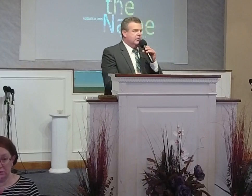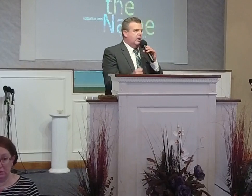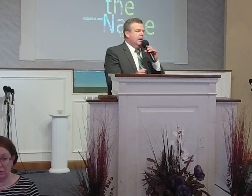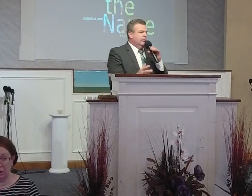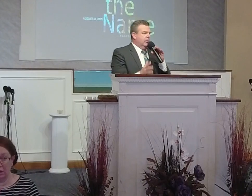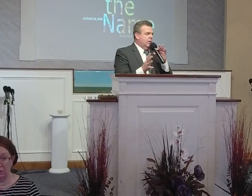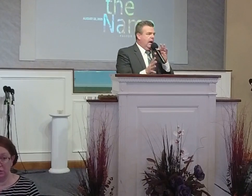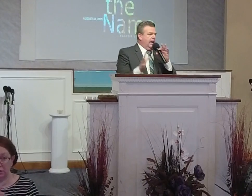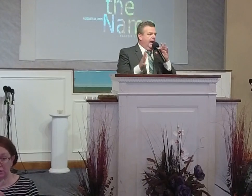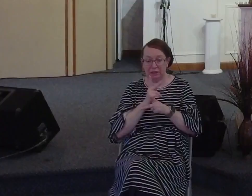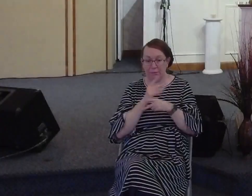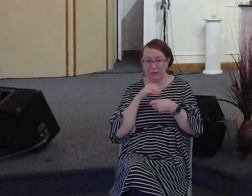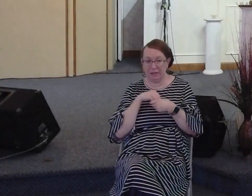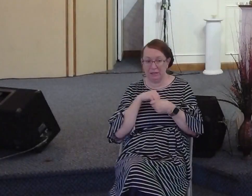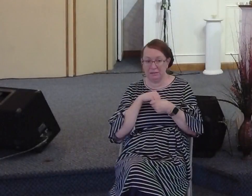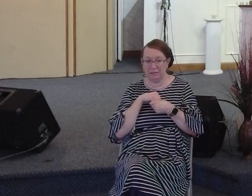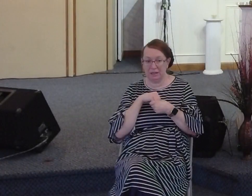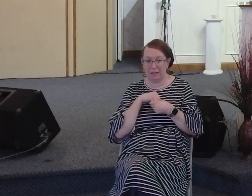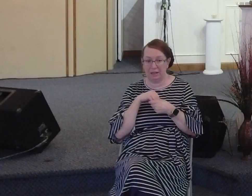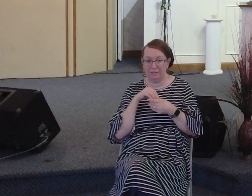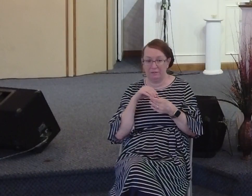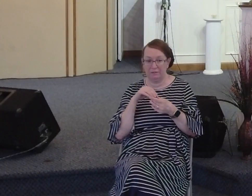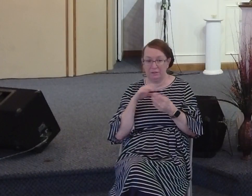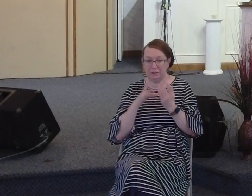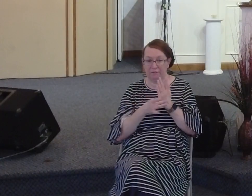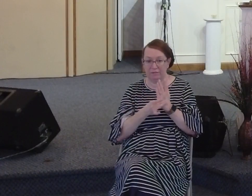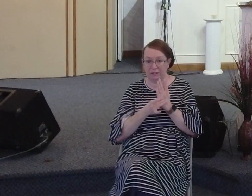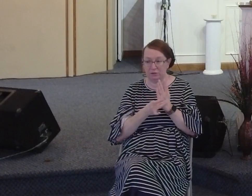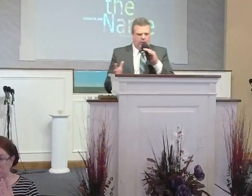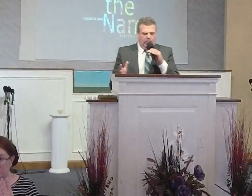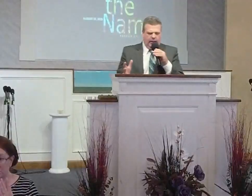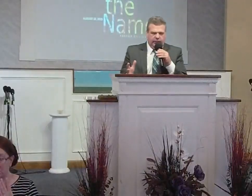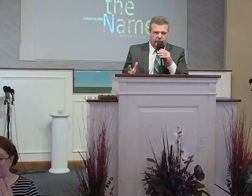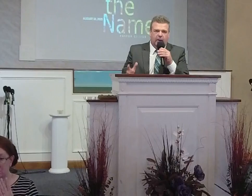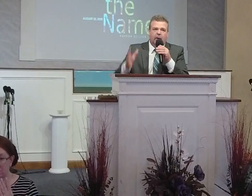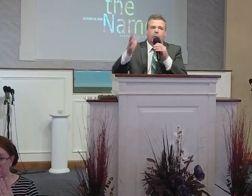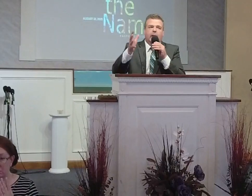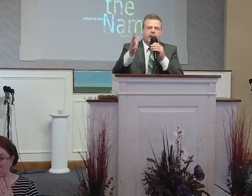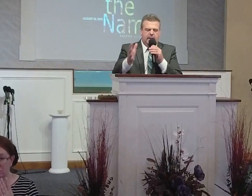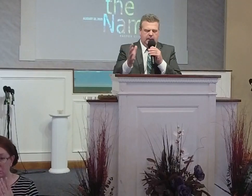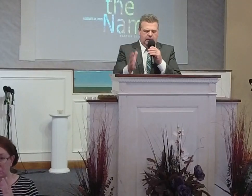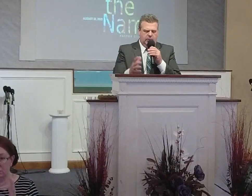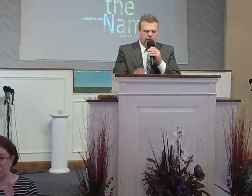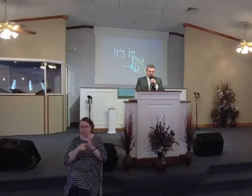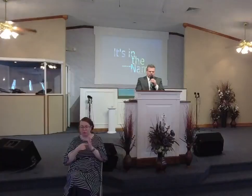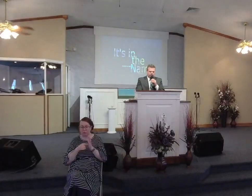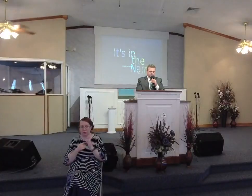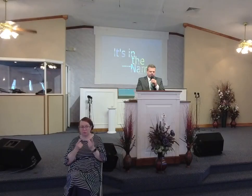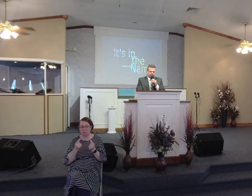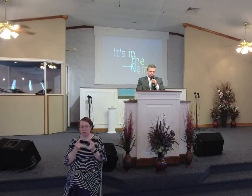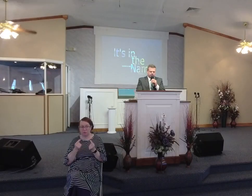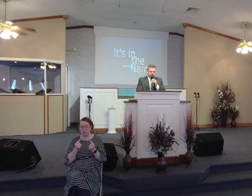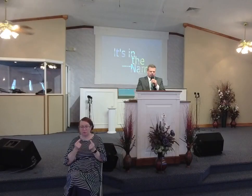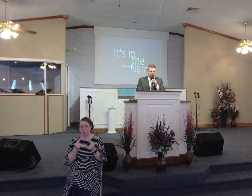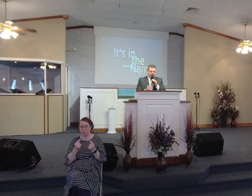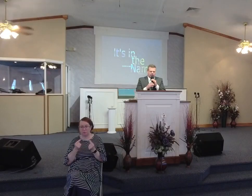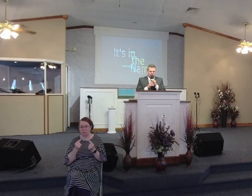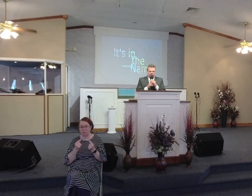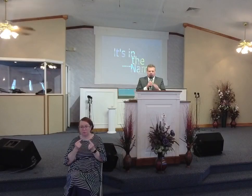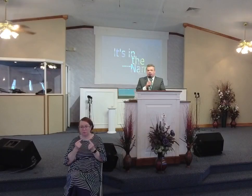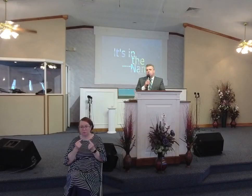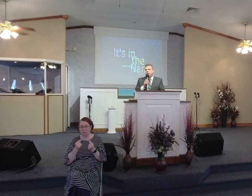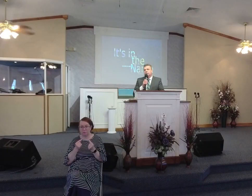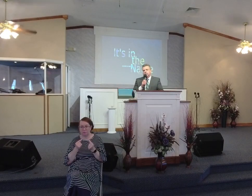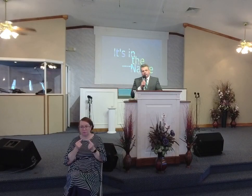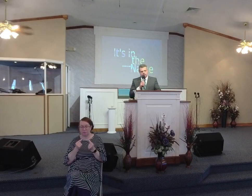nuevamente, esta vez usando una apariencia carnal con el que el hombre podía conectarse para él mostrar